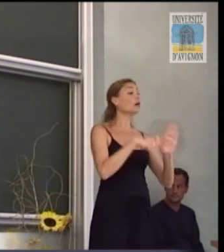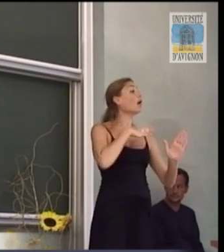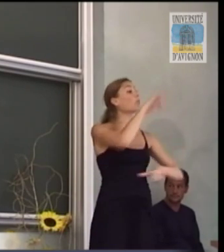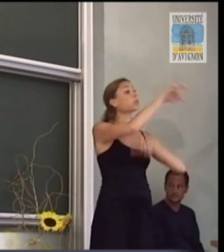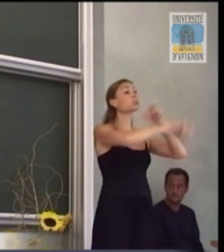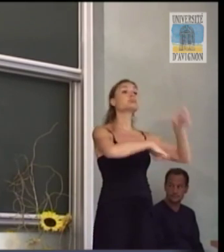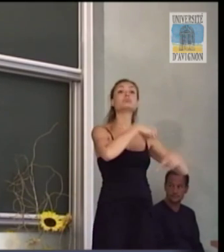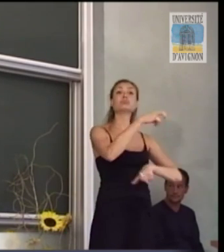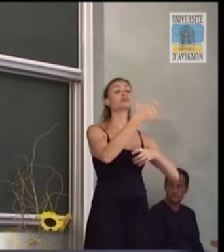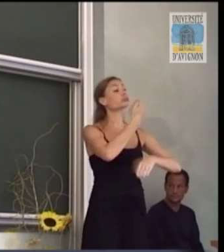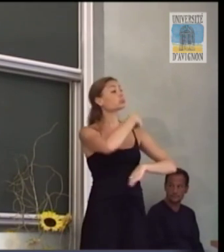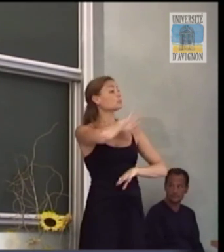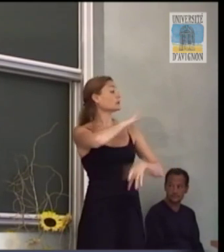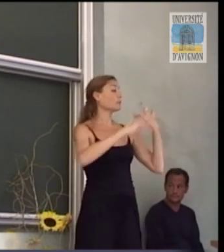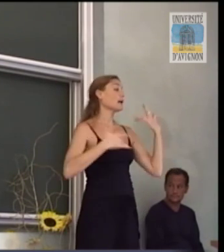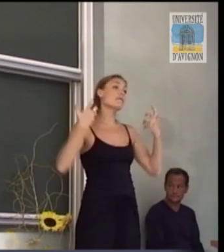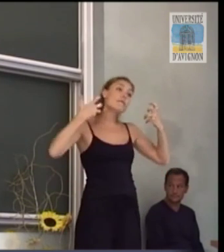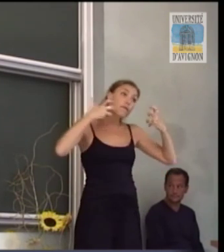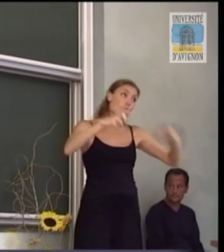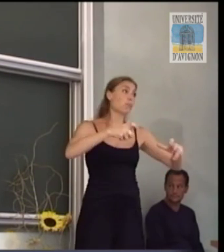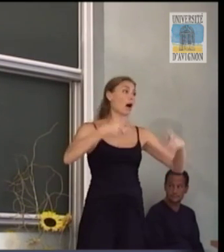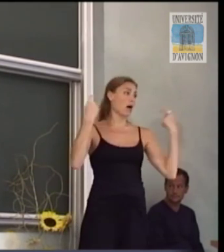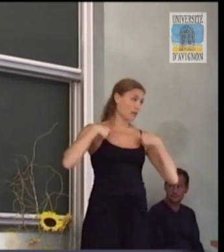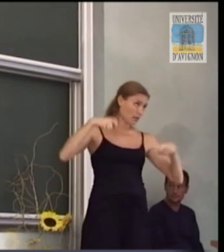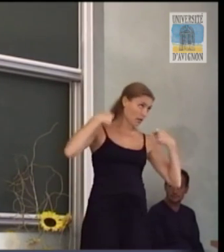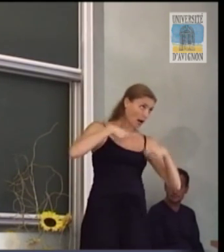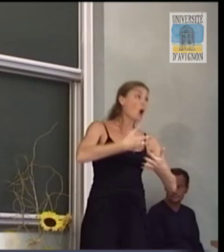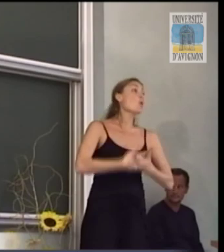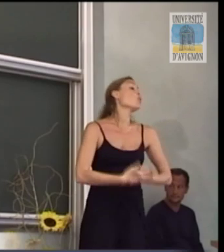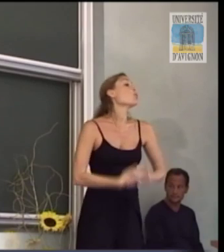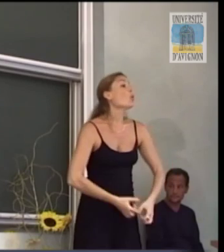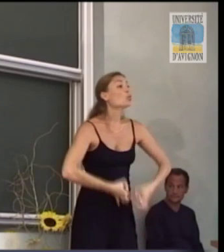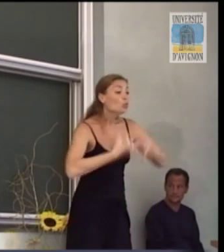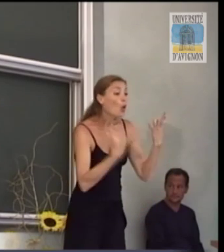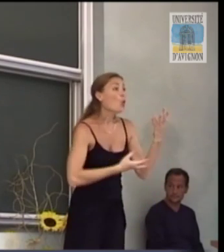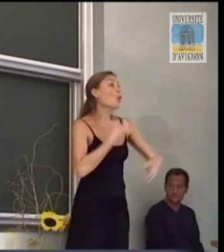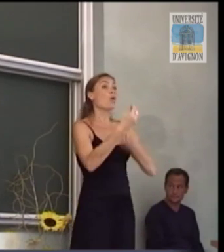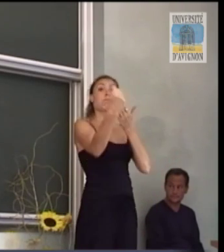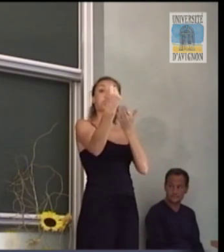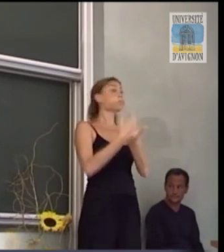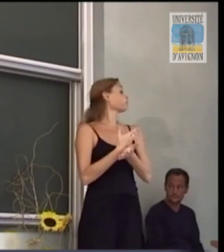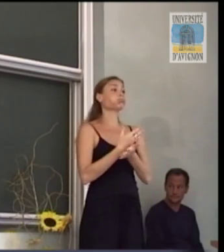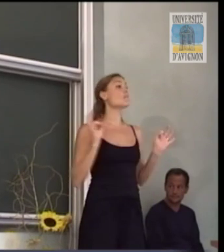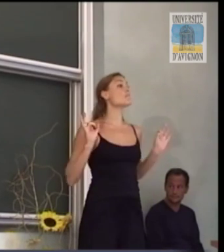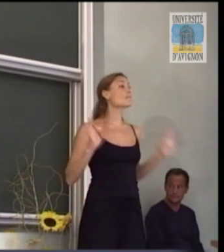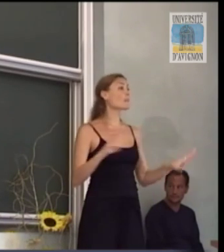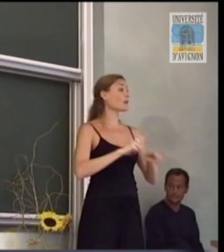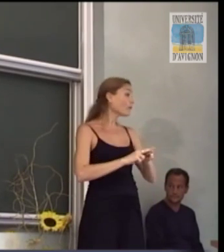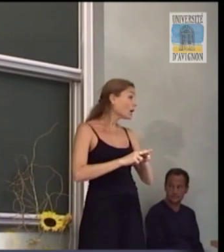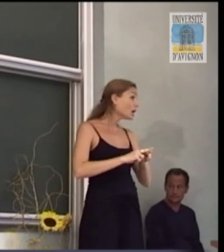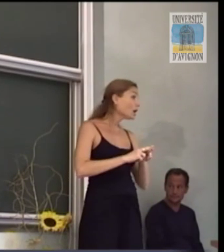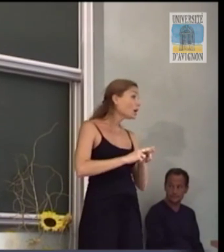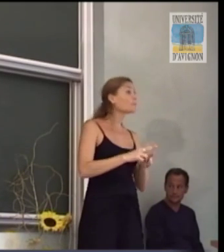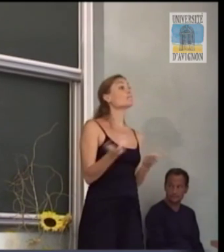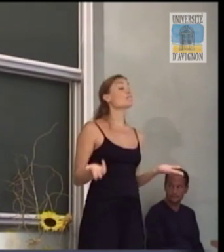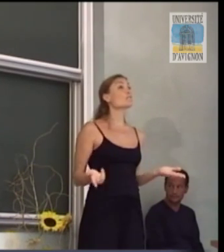que la charge leur semblera trop lourde, ou qui éventuellement n'auront même pas été informés parce qu'il y a beaucoup de garages qui font de l'argent, donc ils ne